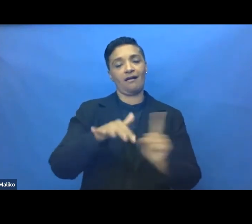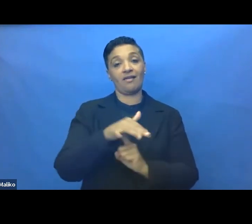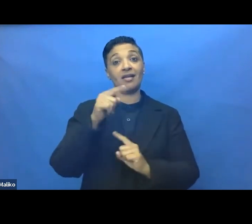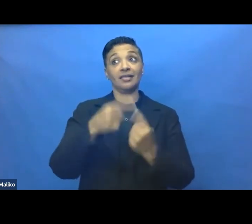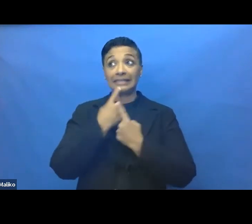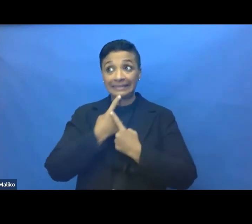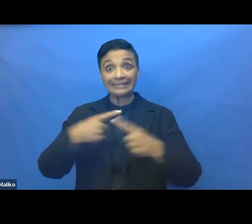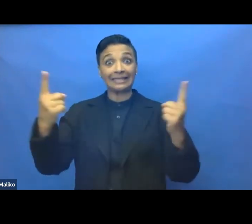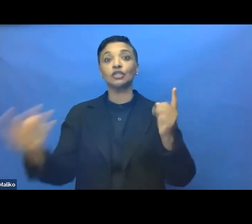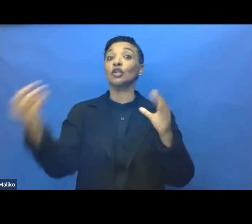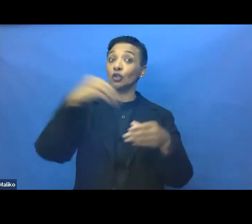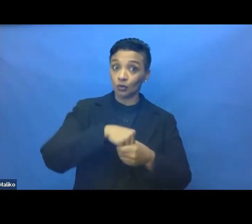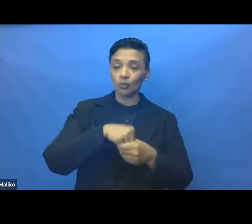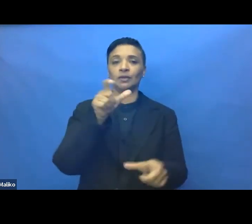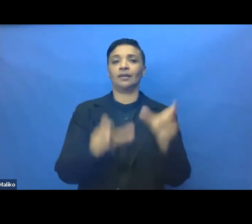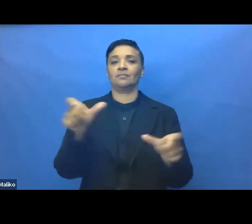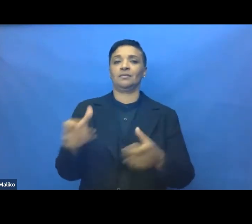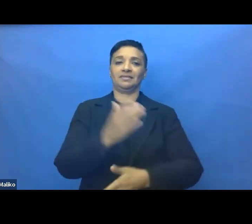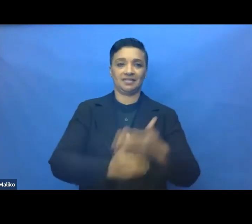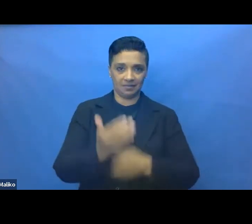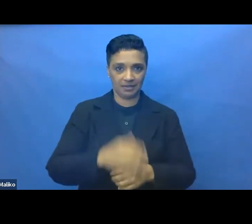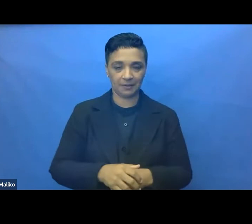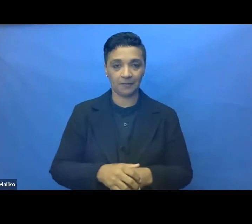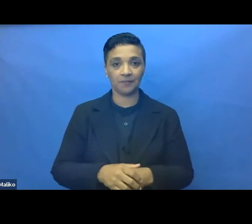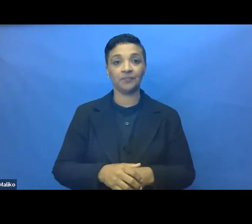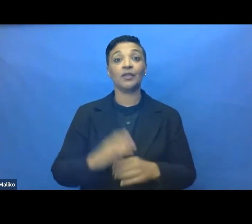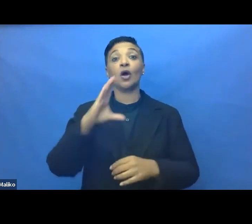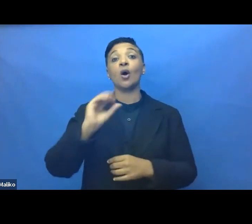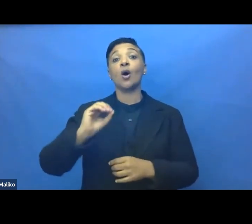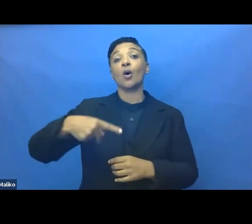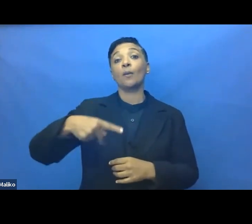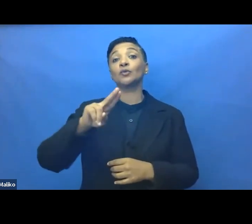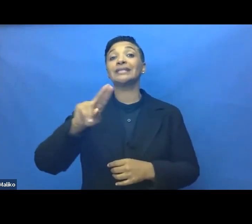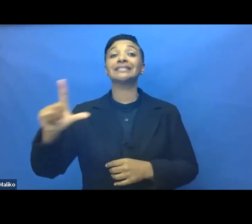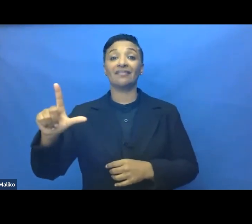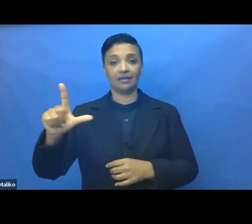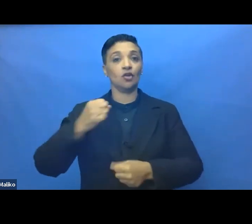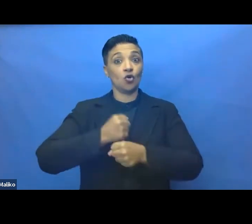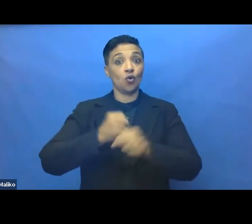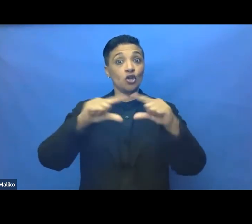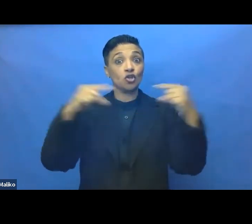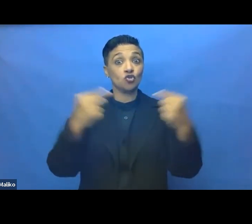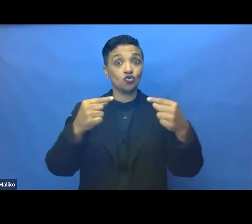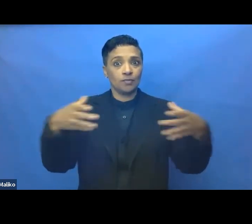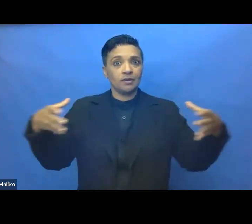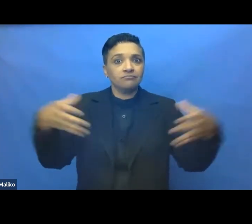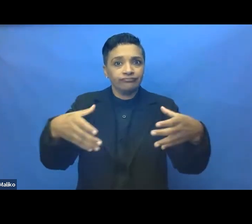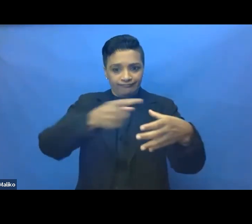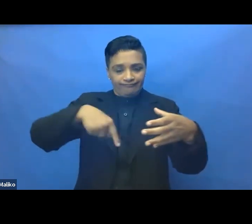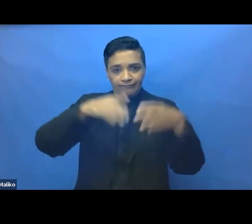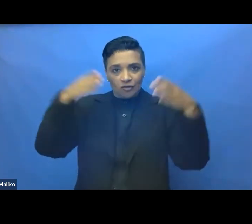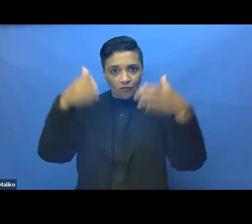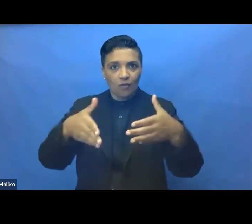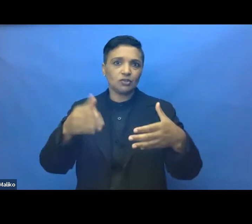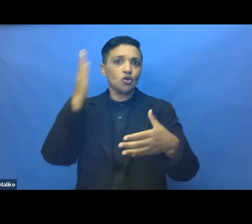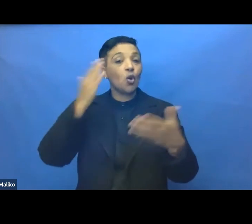en matière des personnes handicapés. Cette année,